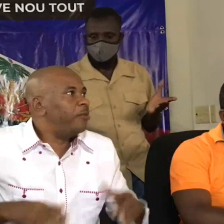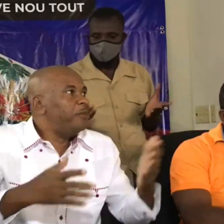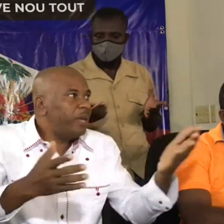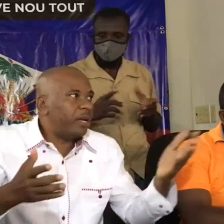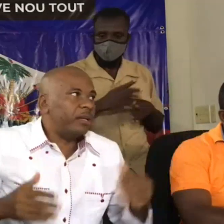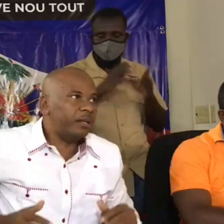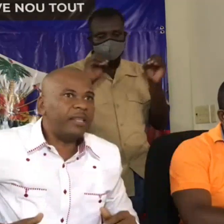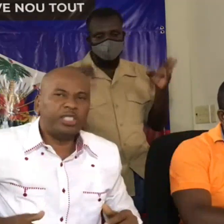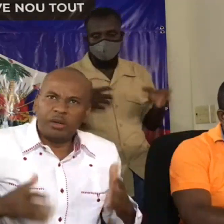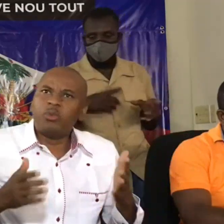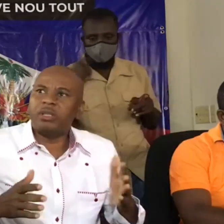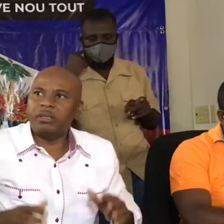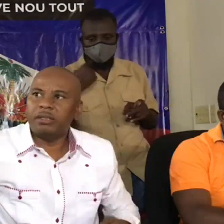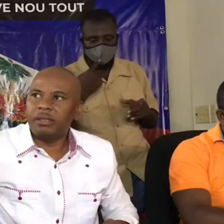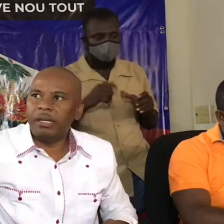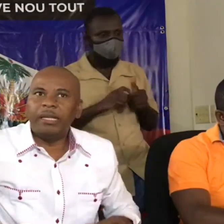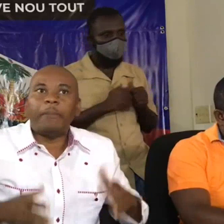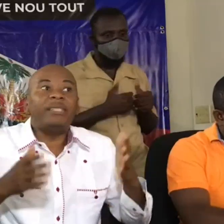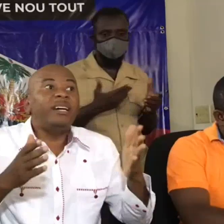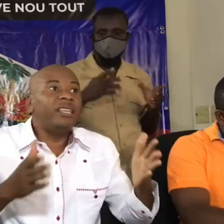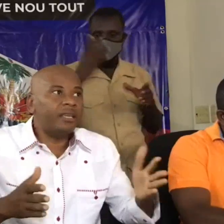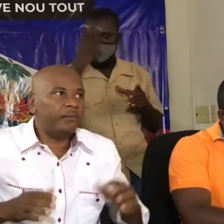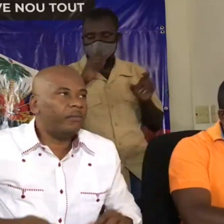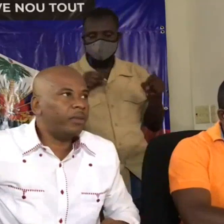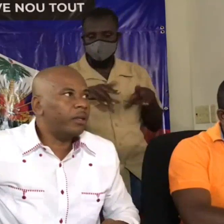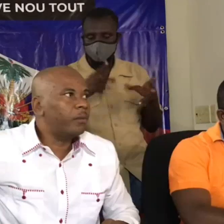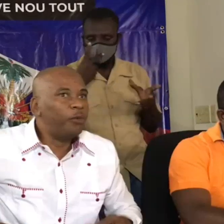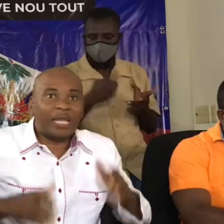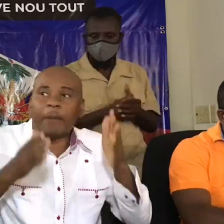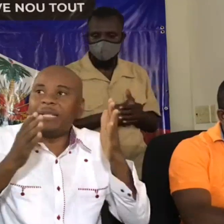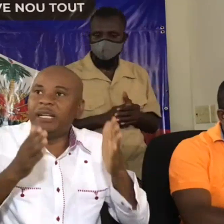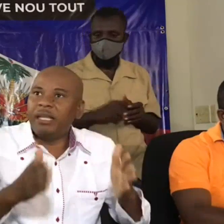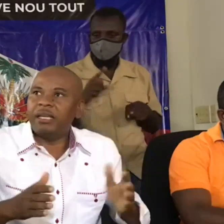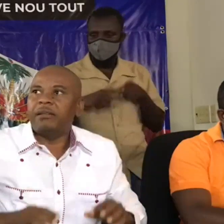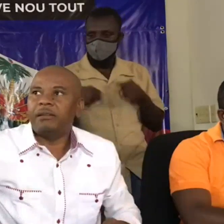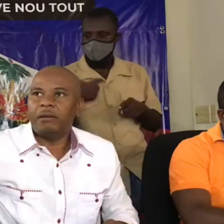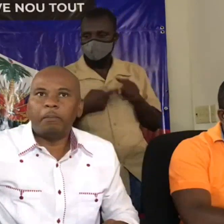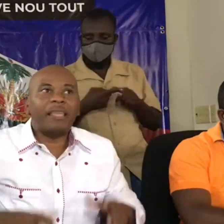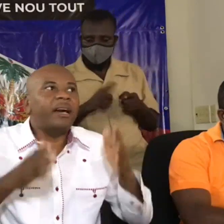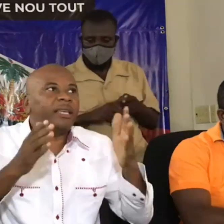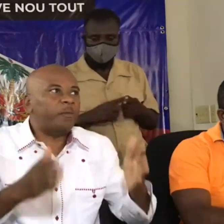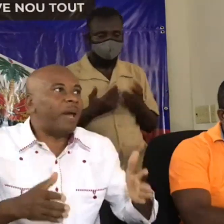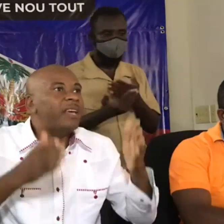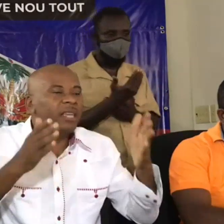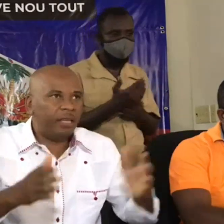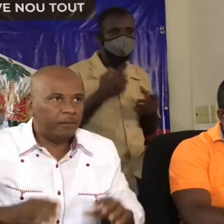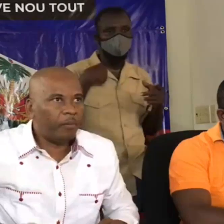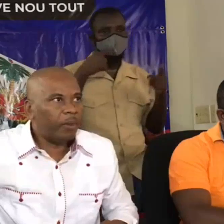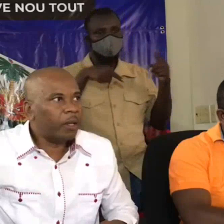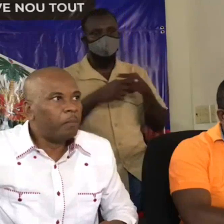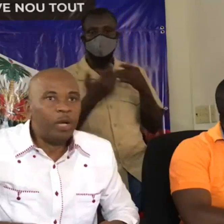maligne, une infirmière, il y a des gens qui et l'État n'a pas dit rien. Le pouvoir n'a pas dit rien. Pas d'enquête, pas rien.